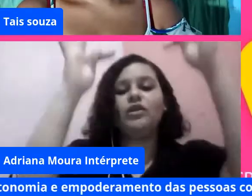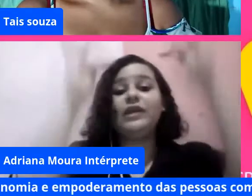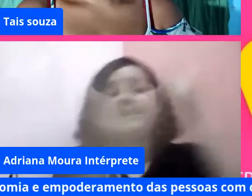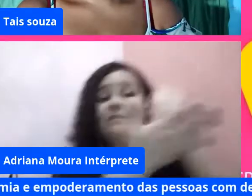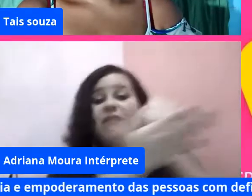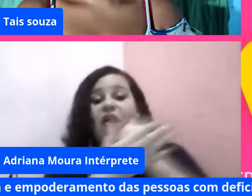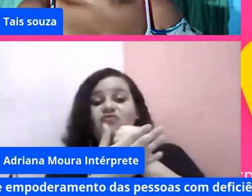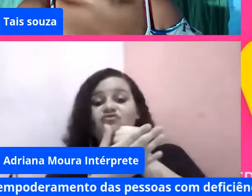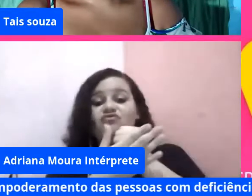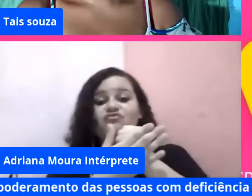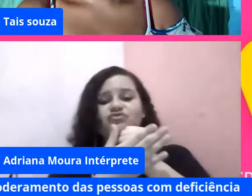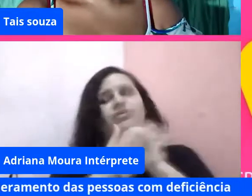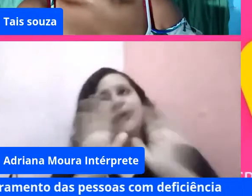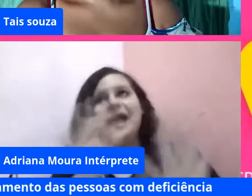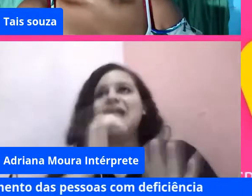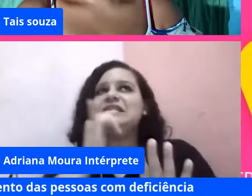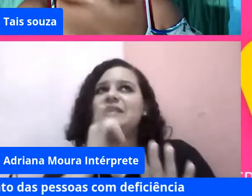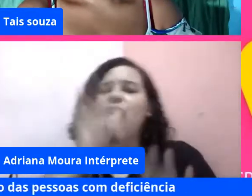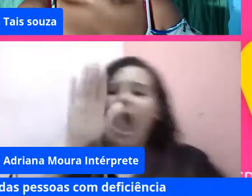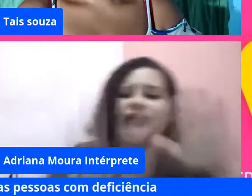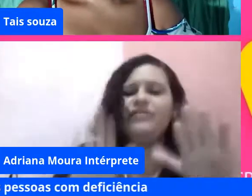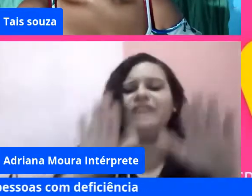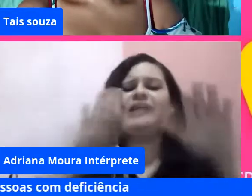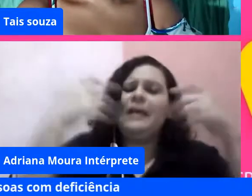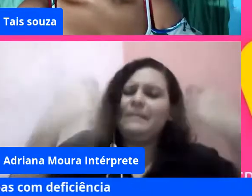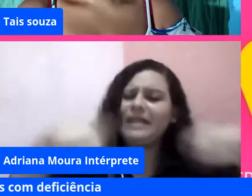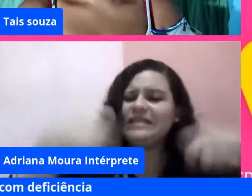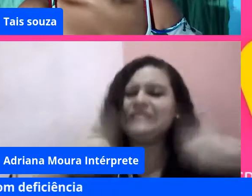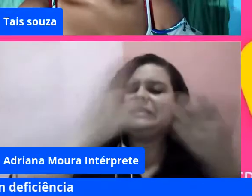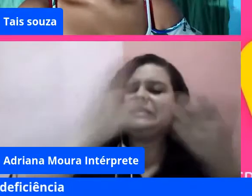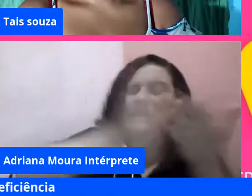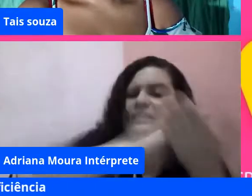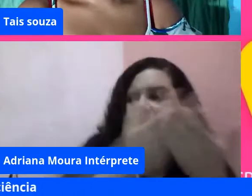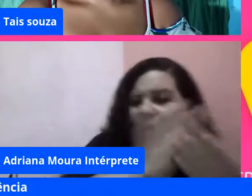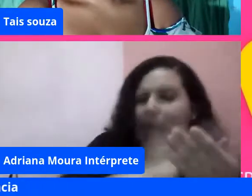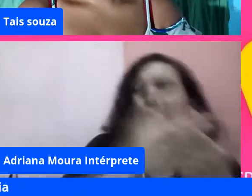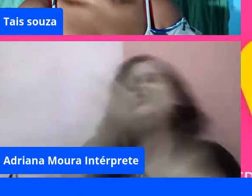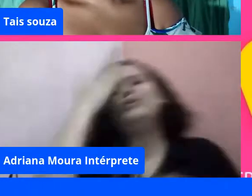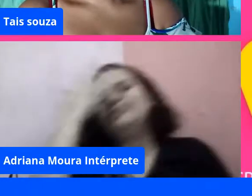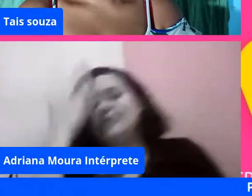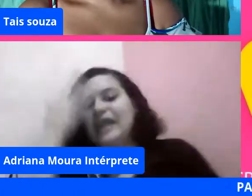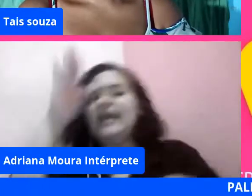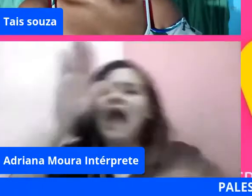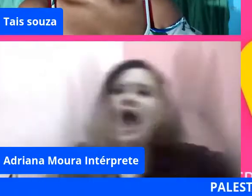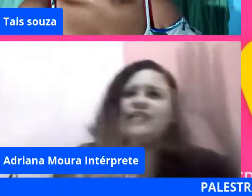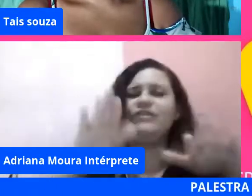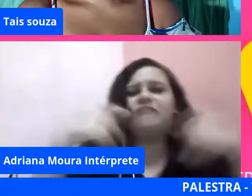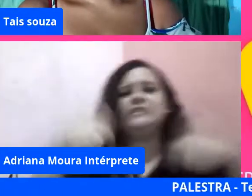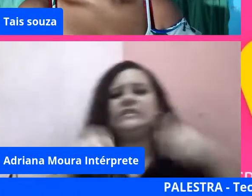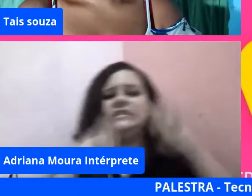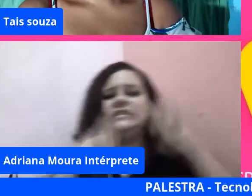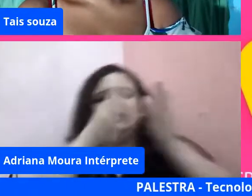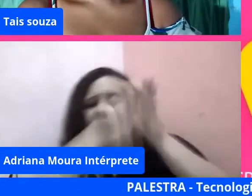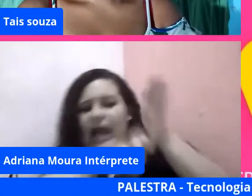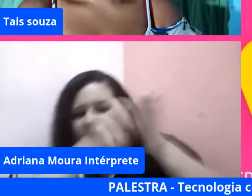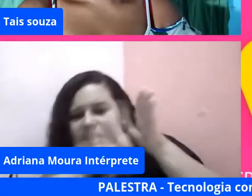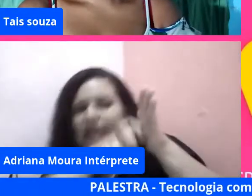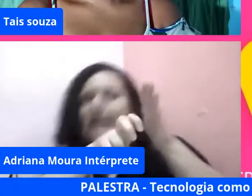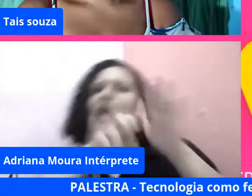de um intérprete, depender de uma cadeira de rodas, depender de alguém para ajudar é ruim? Não é ruim. Mas